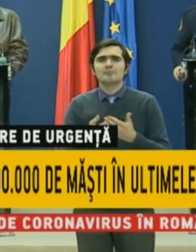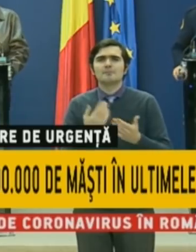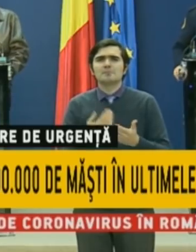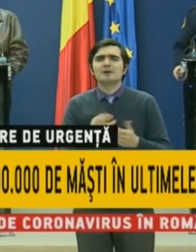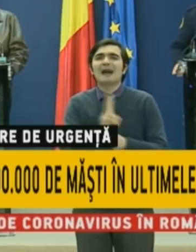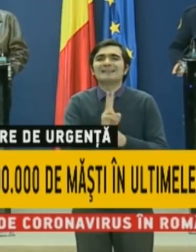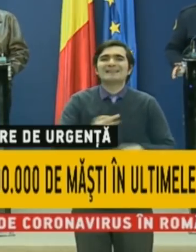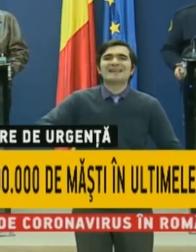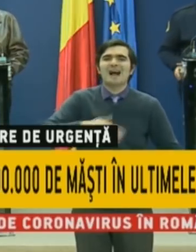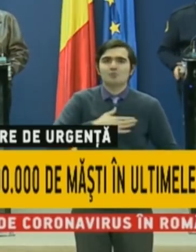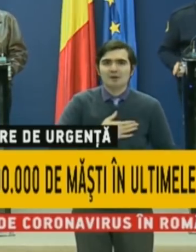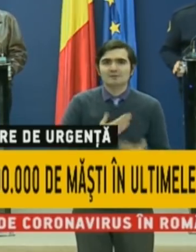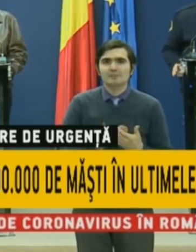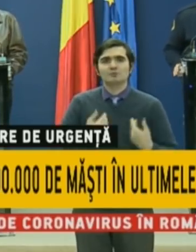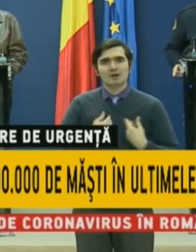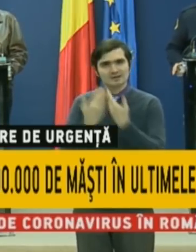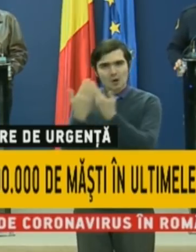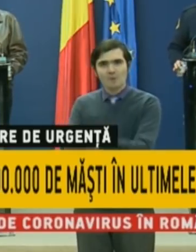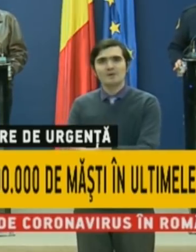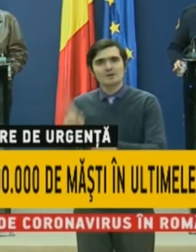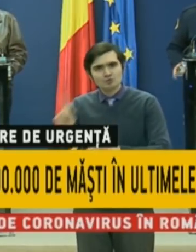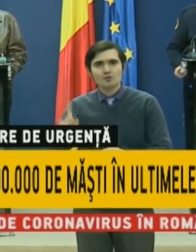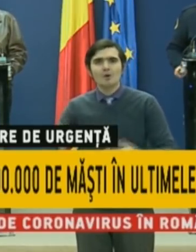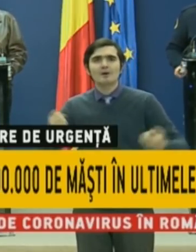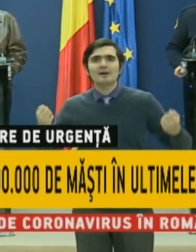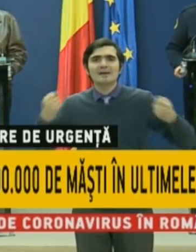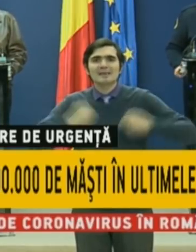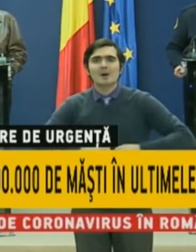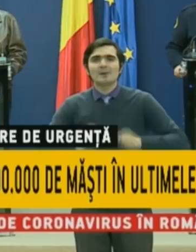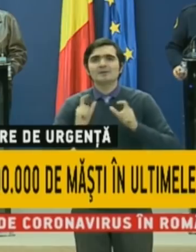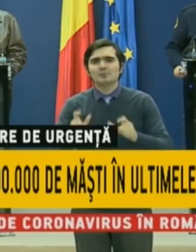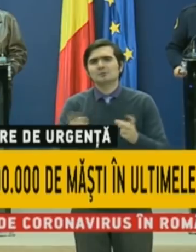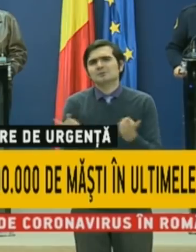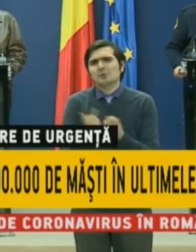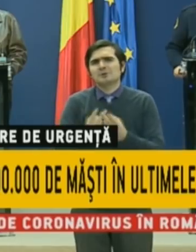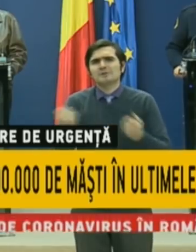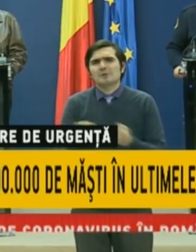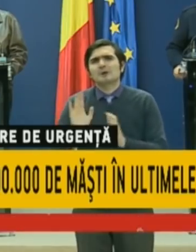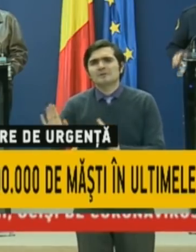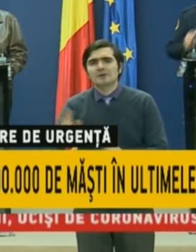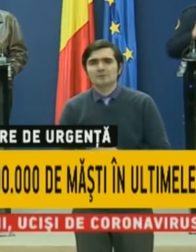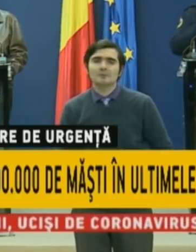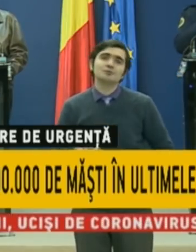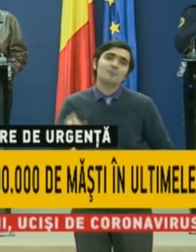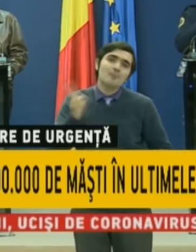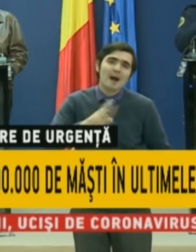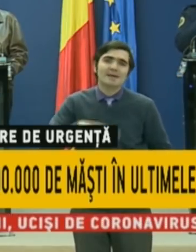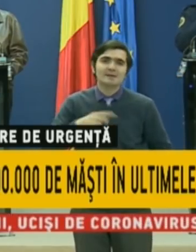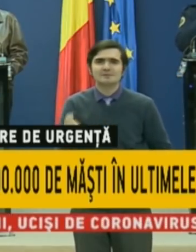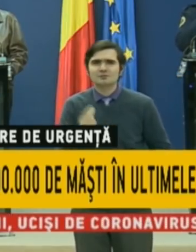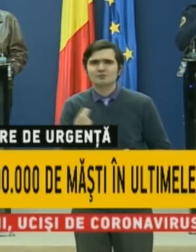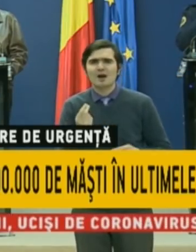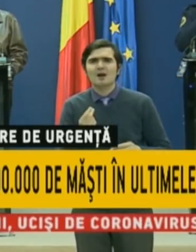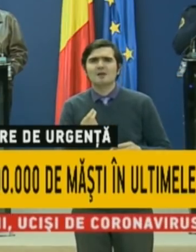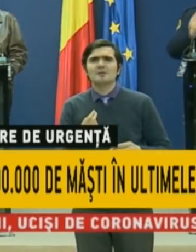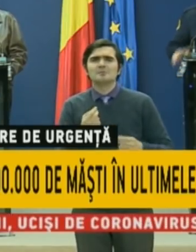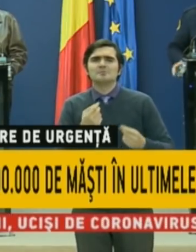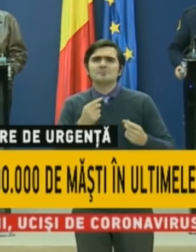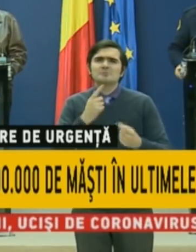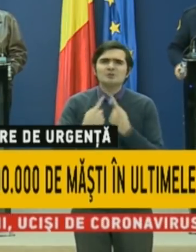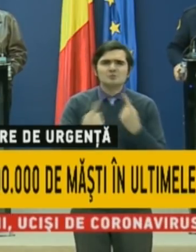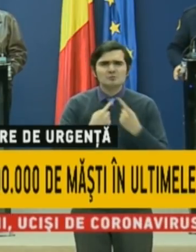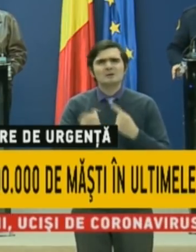cu echipamente de protecție potrivite activităților. Mai este un aspect, și știu că este un aspect care a fost ridicat de